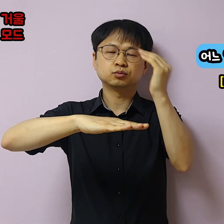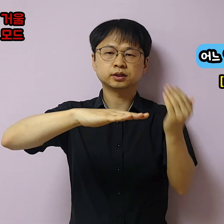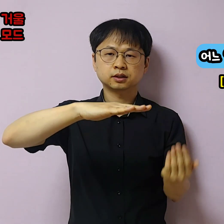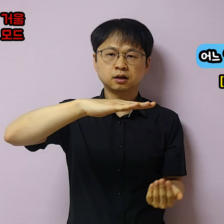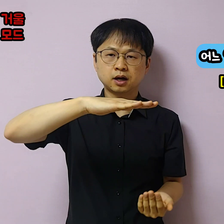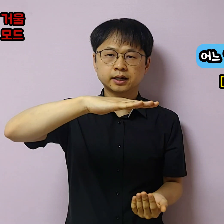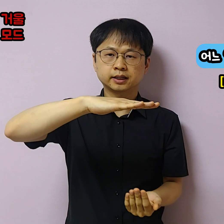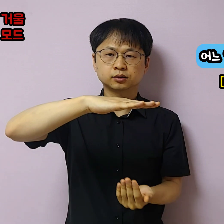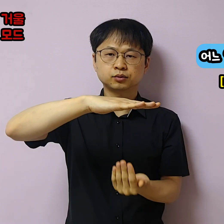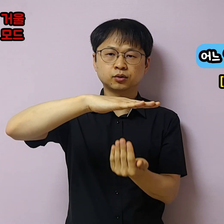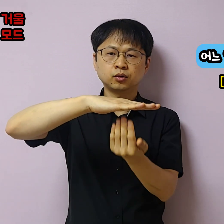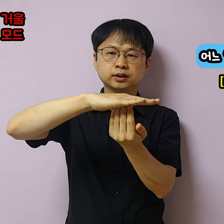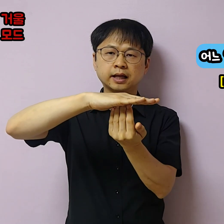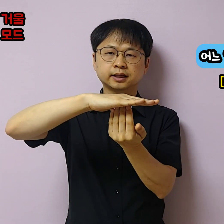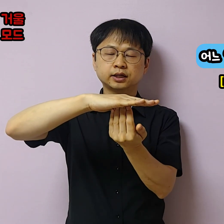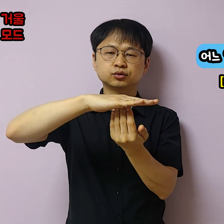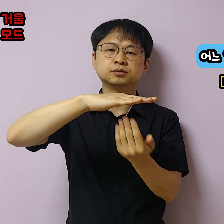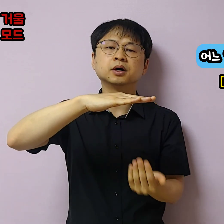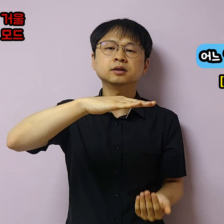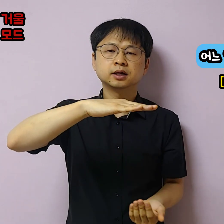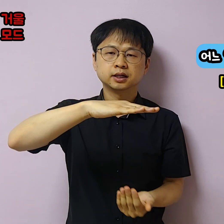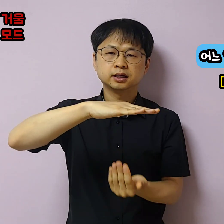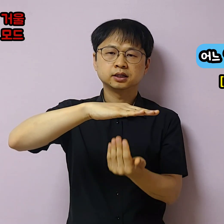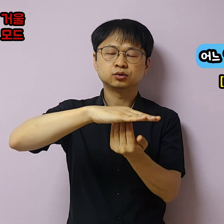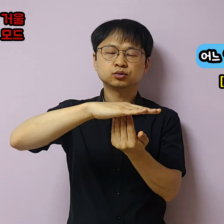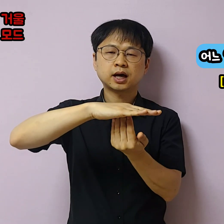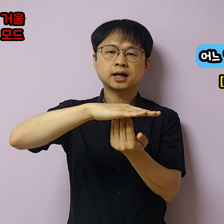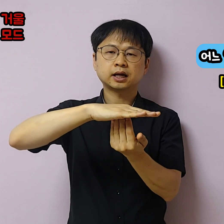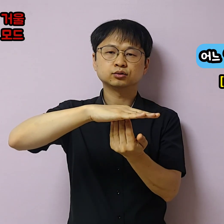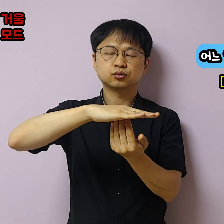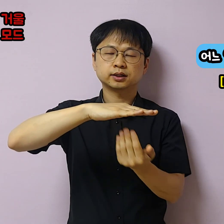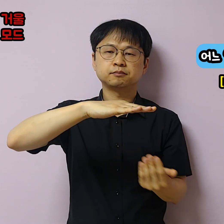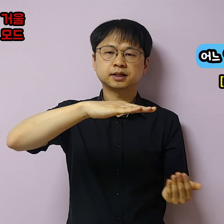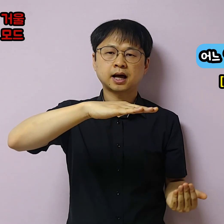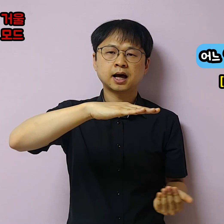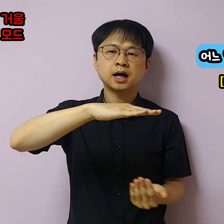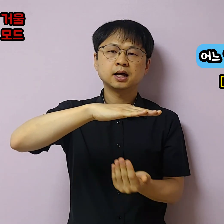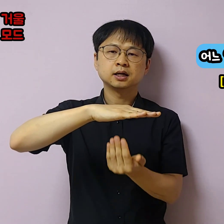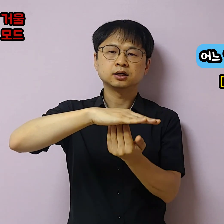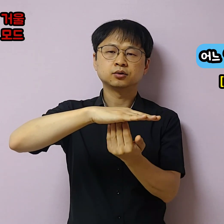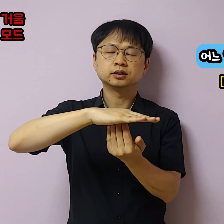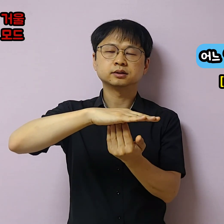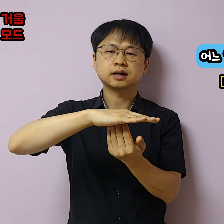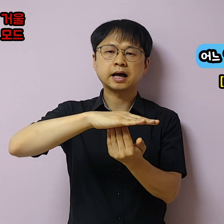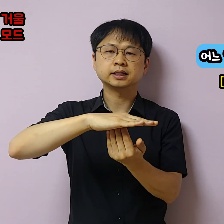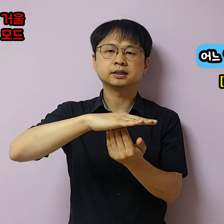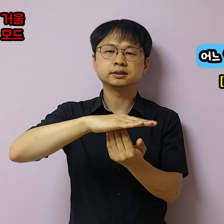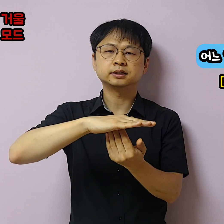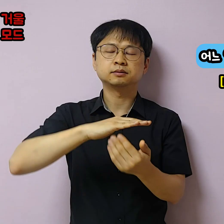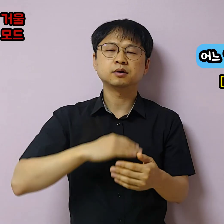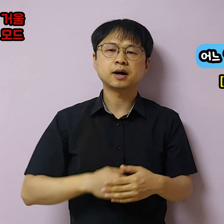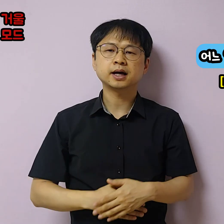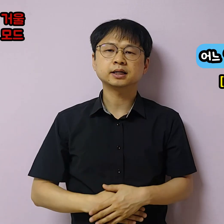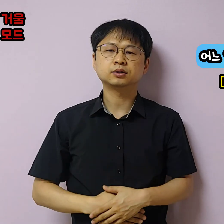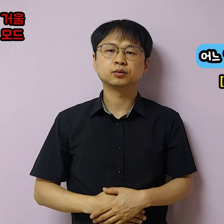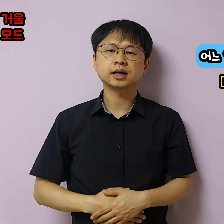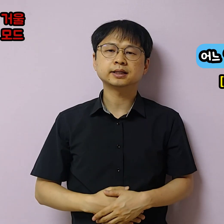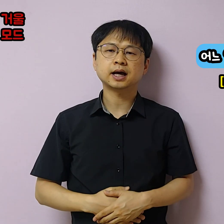구부려서 아래에서 위로 닿게 해주시면 이루다라는 수어가 됩니다. 이루어져 가기를 뭐뭐 하기를